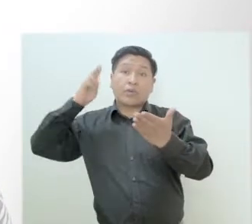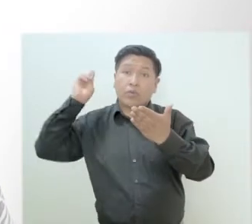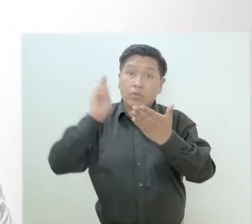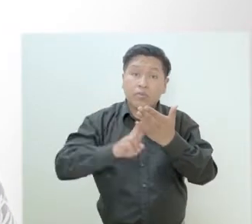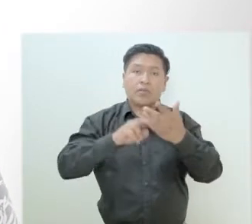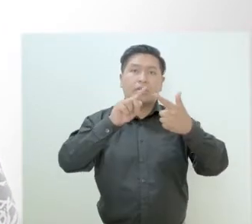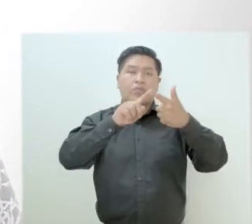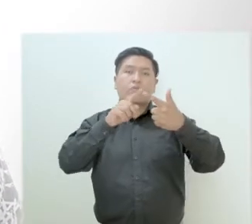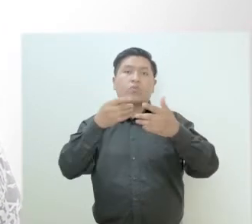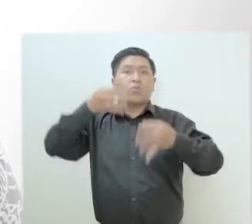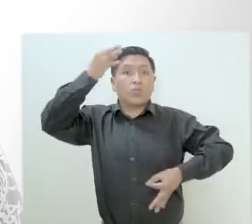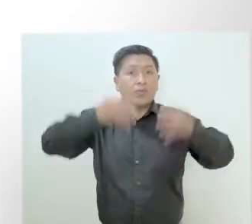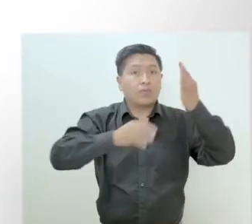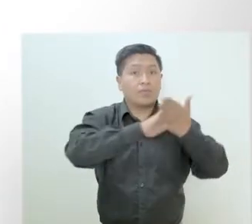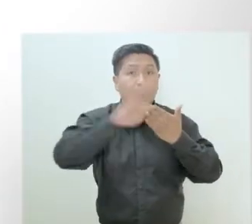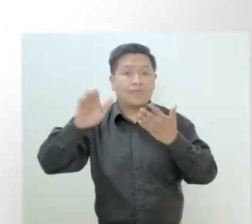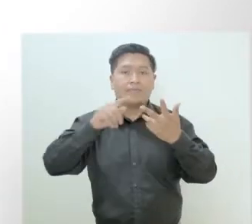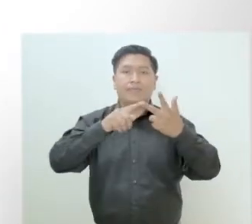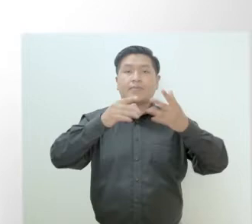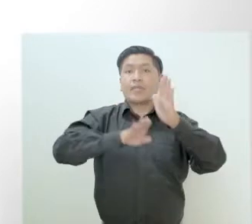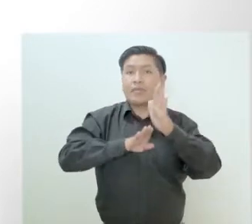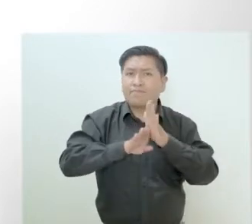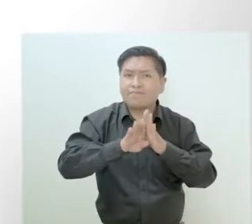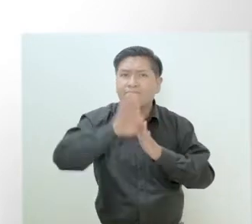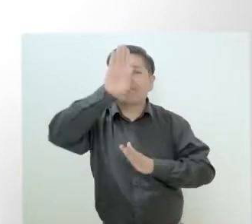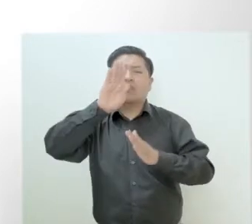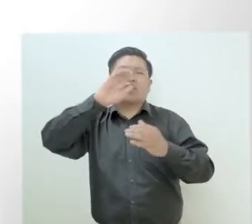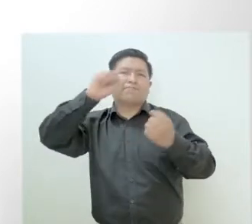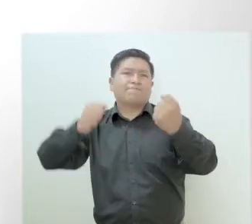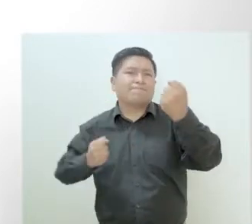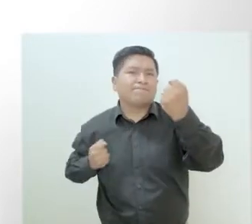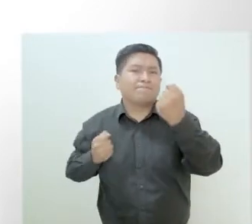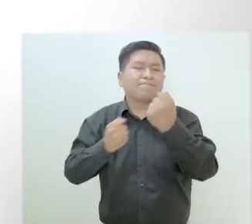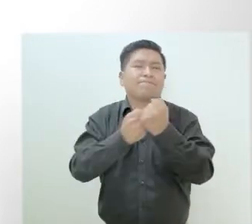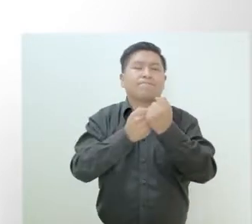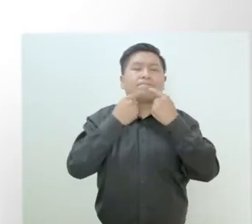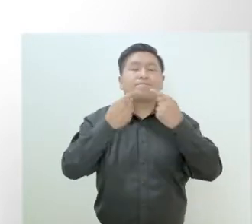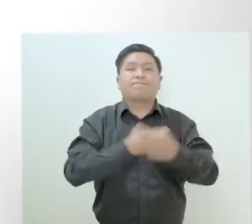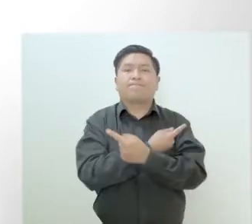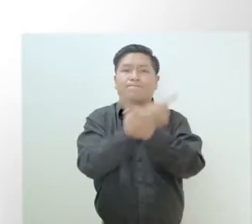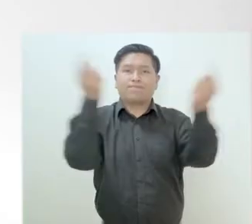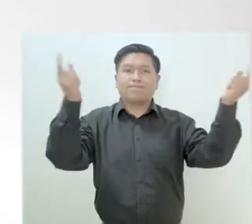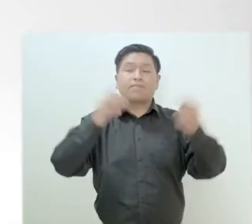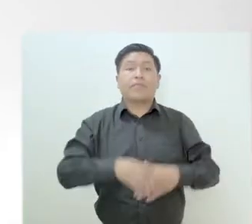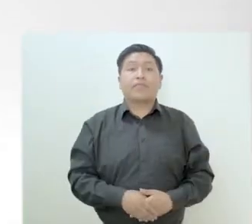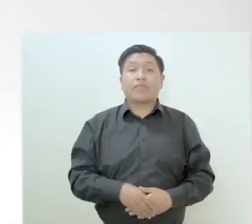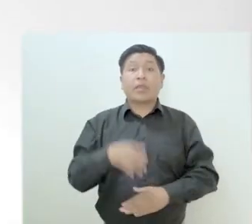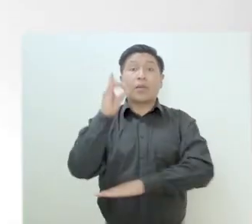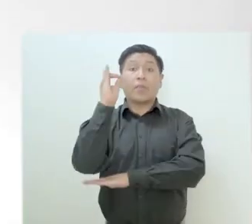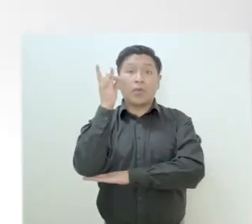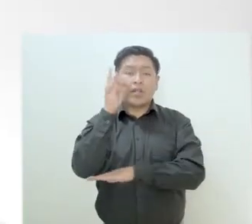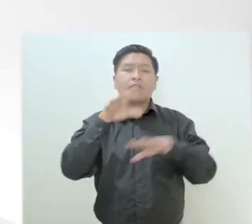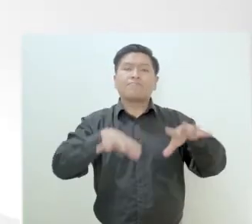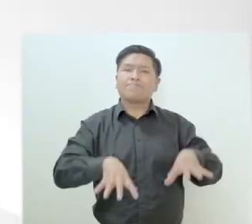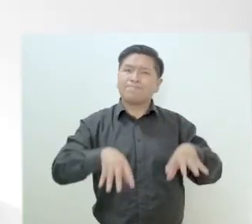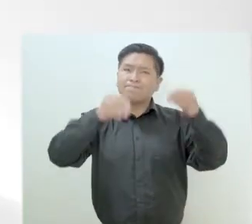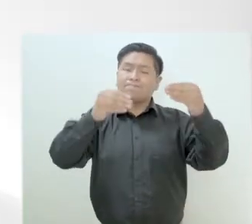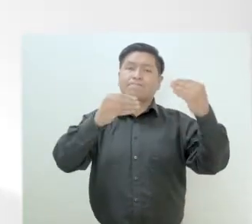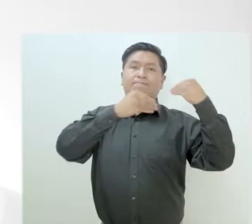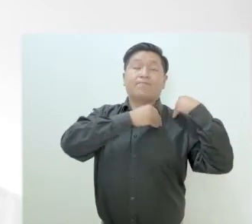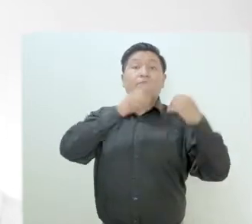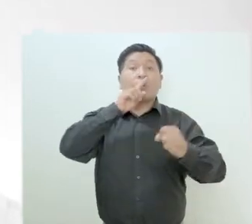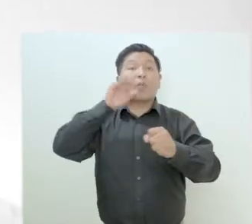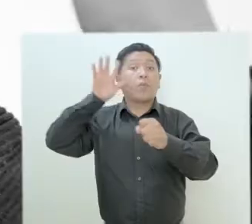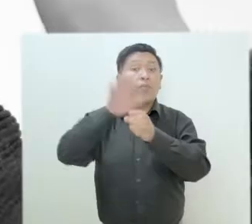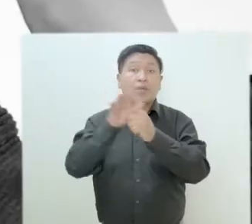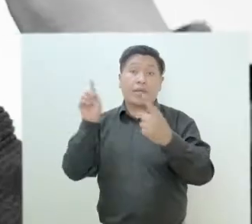Reconocimiento, justicia, desarrollo son los pilares de esta proclama. Bolivia asume el